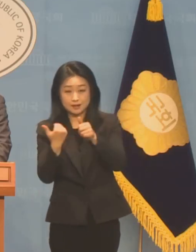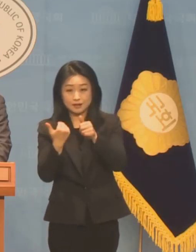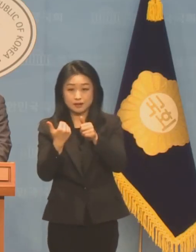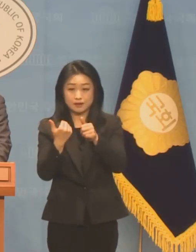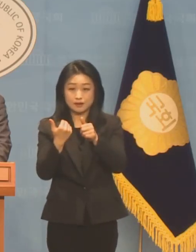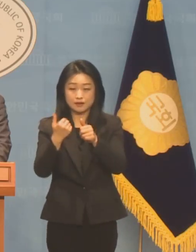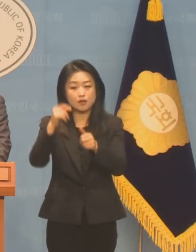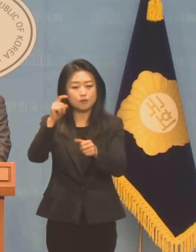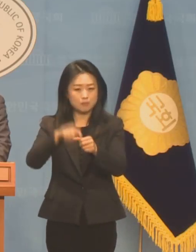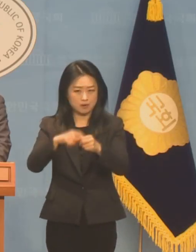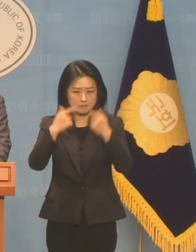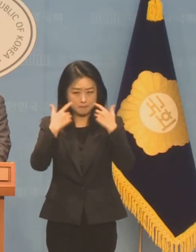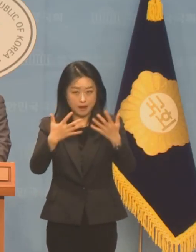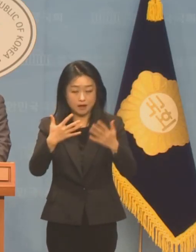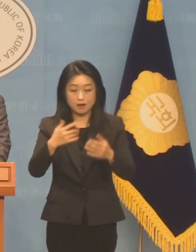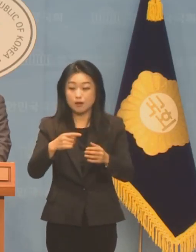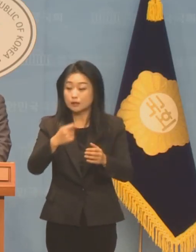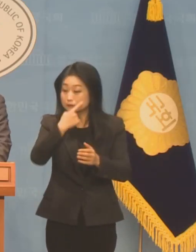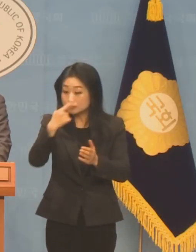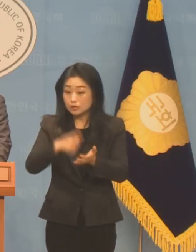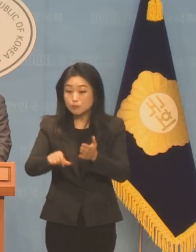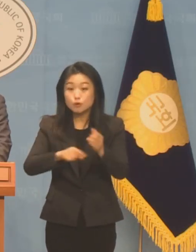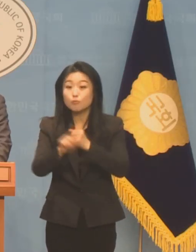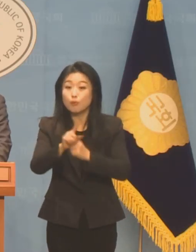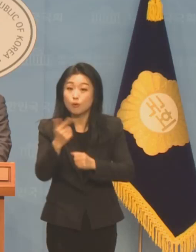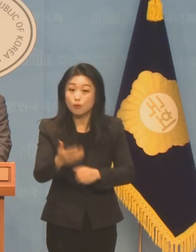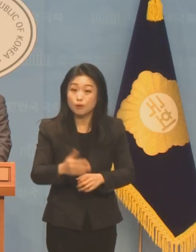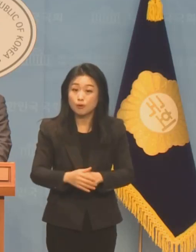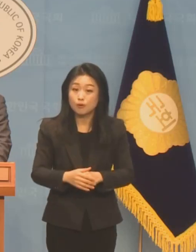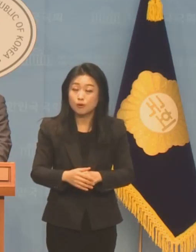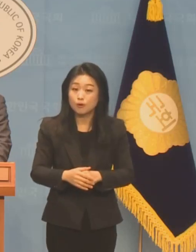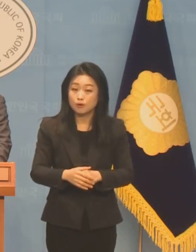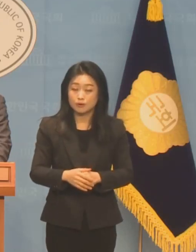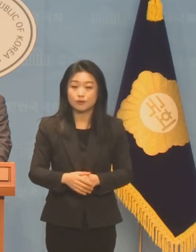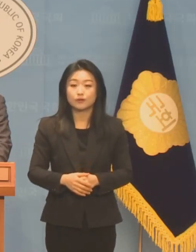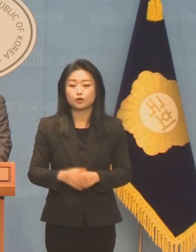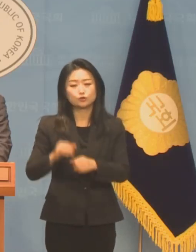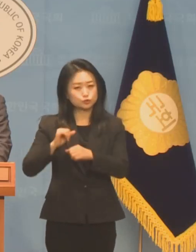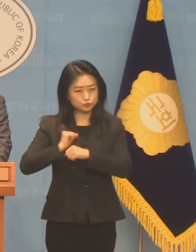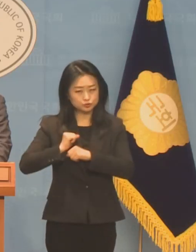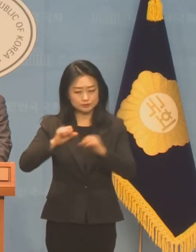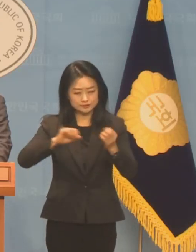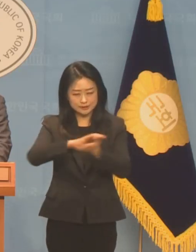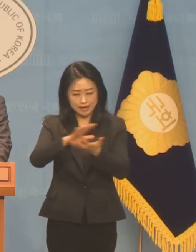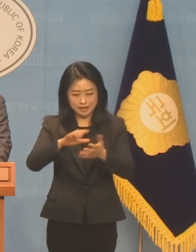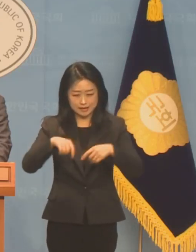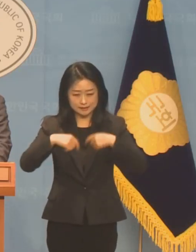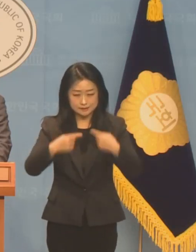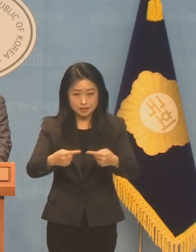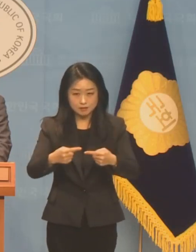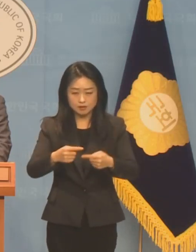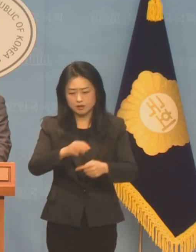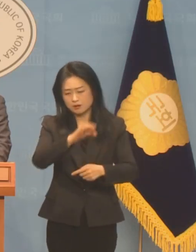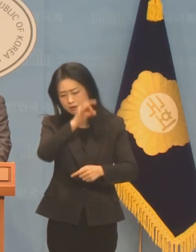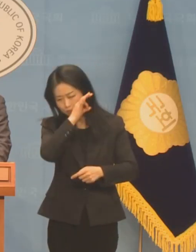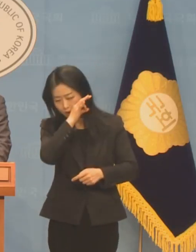이유가 없습니다. 군은 내란에 가담한 것이 부끄럽지도